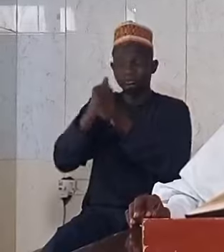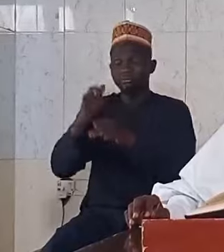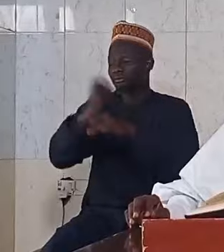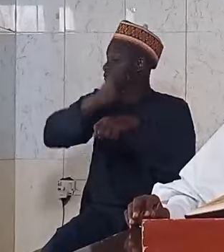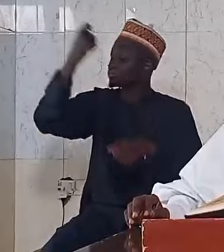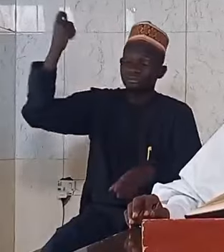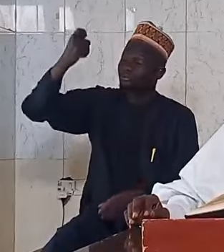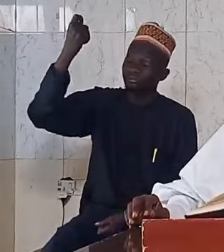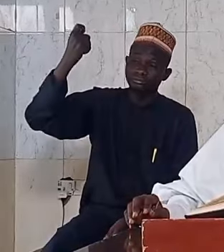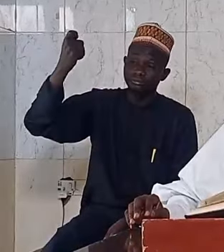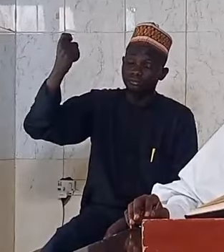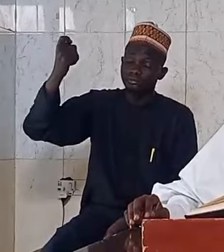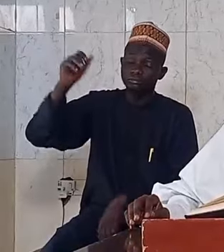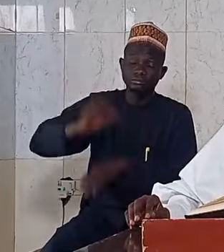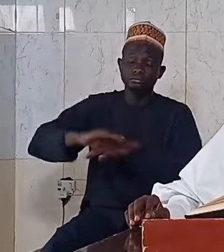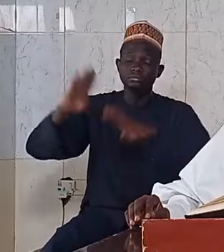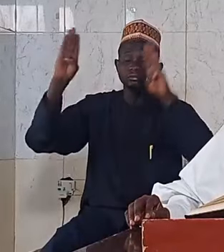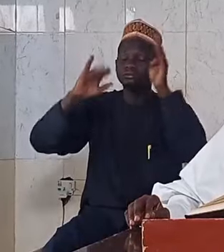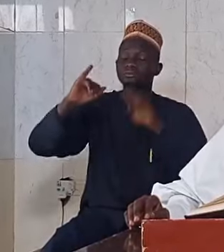a tafiyar Badr